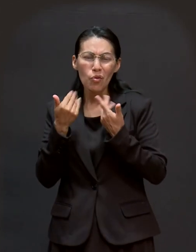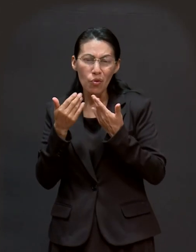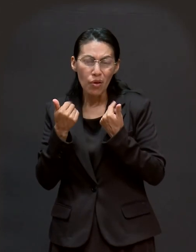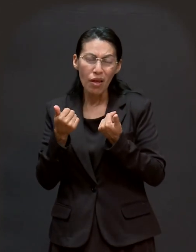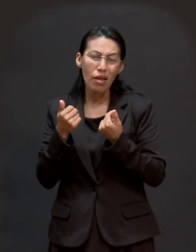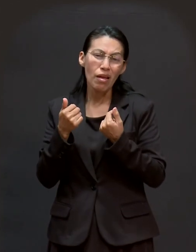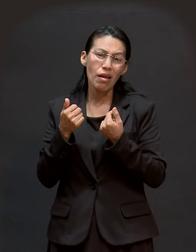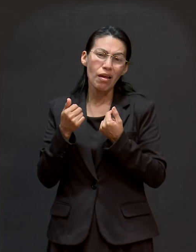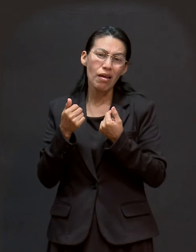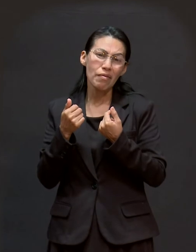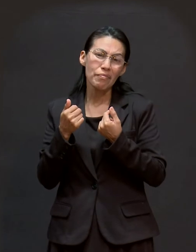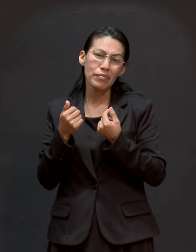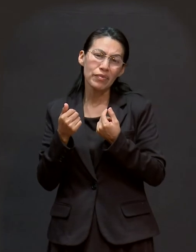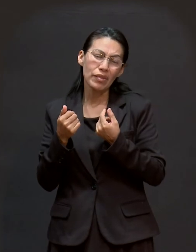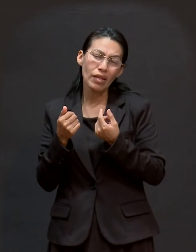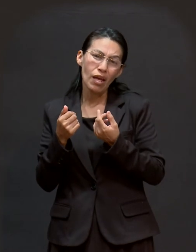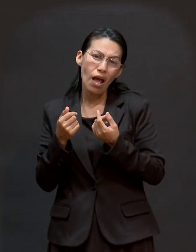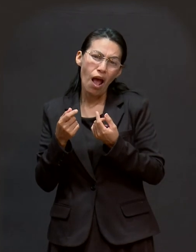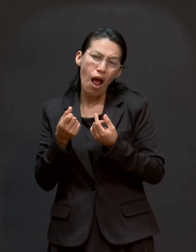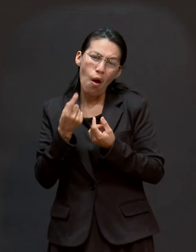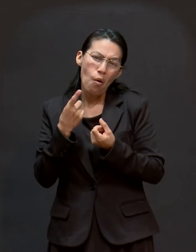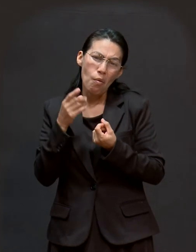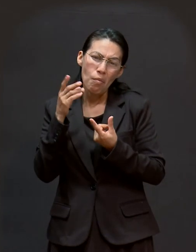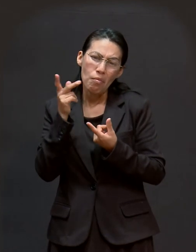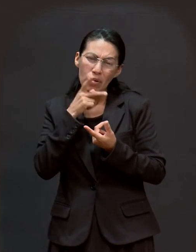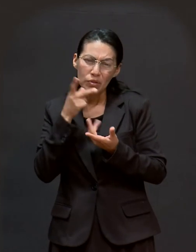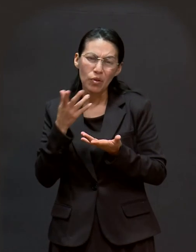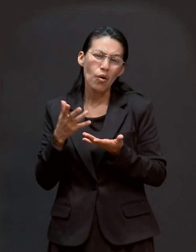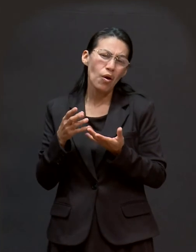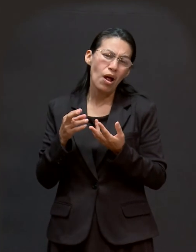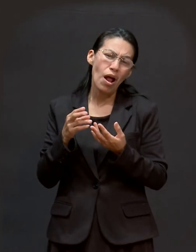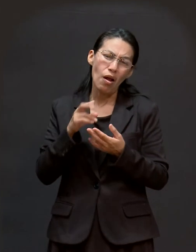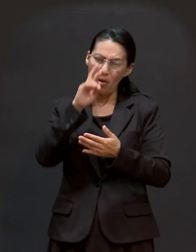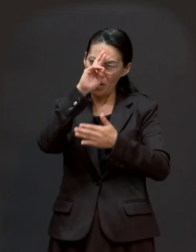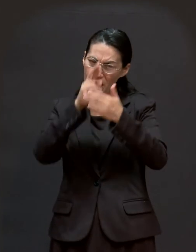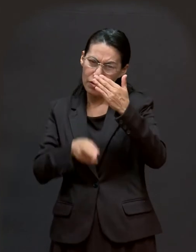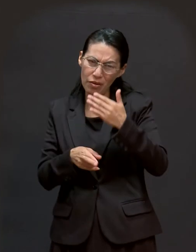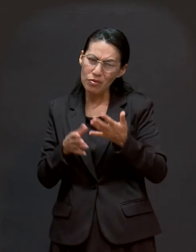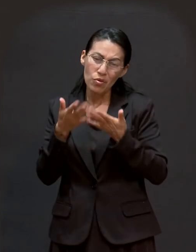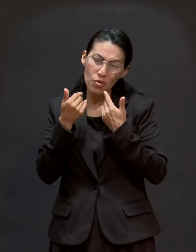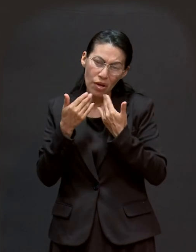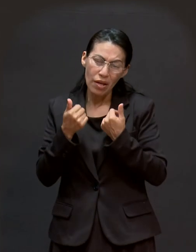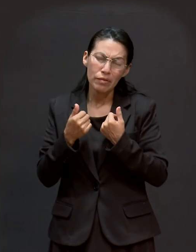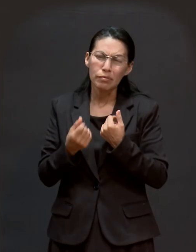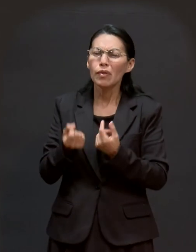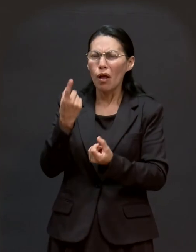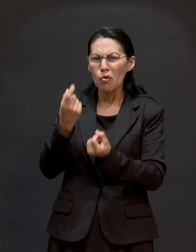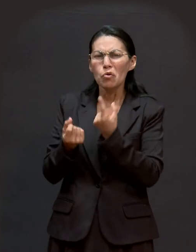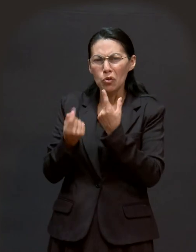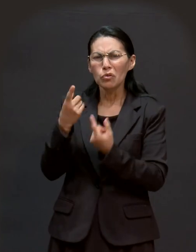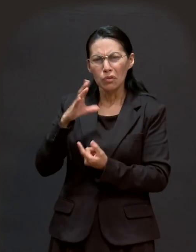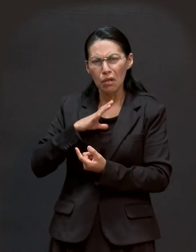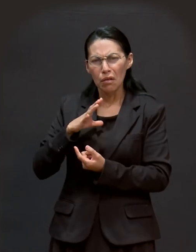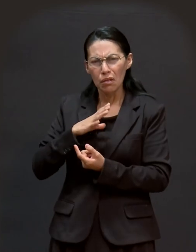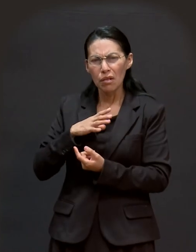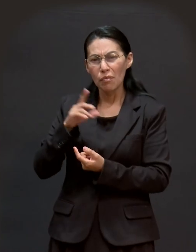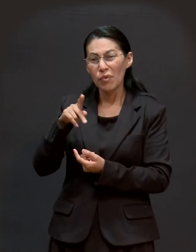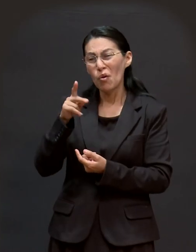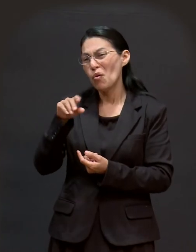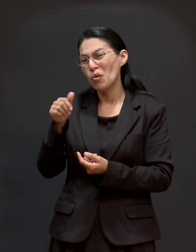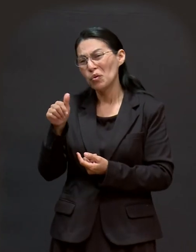no tiene una afiliación religiosa no hay universidades o hay iglesias que tienen sus propias universidades